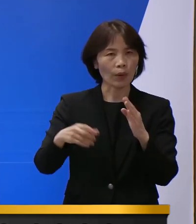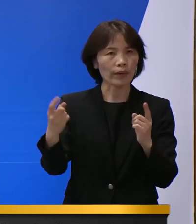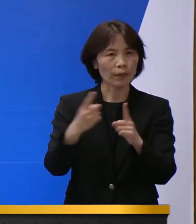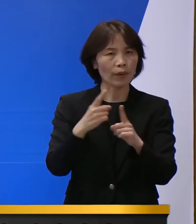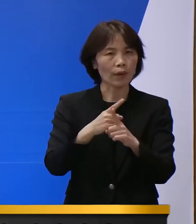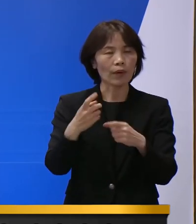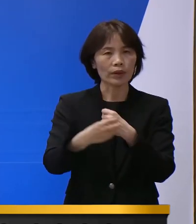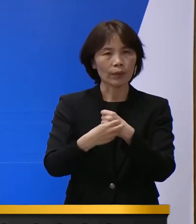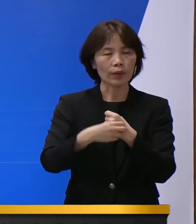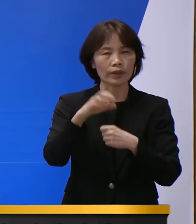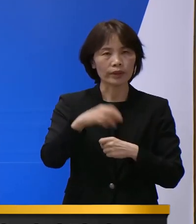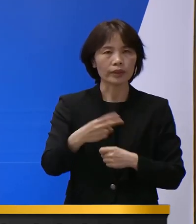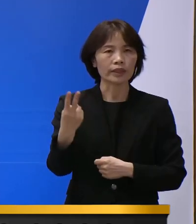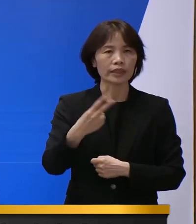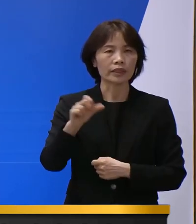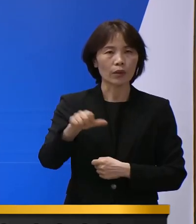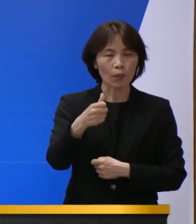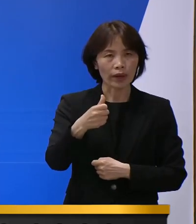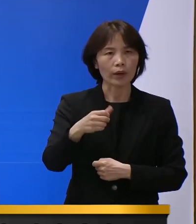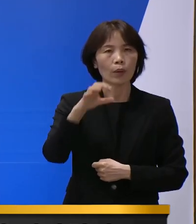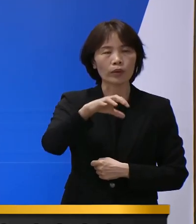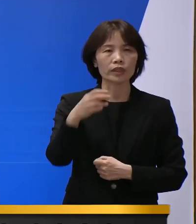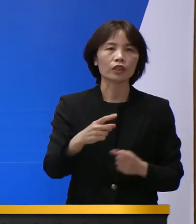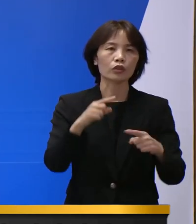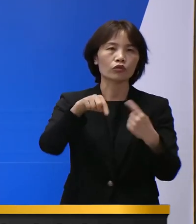총 1,515개소가 운영 중입니다.